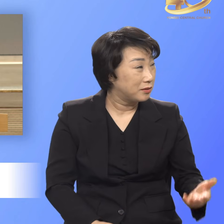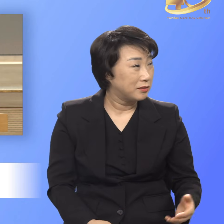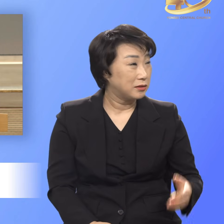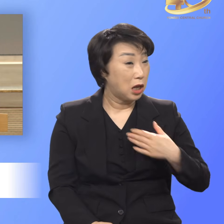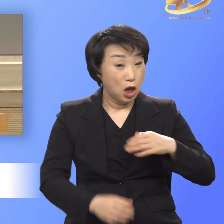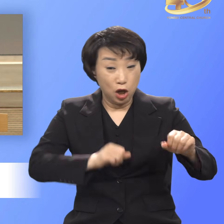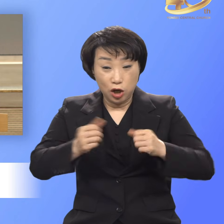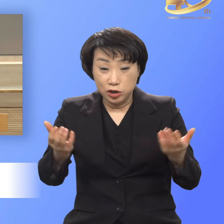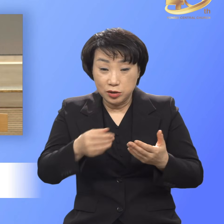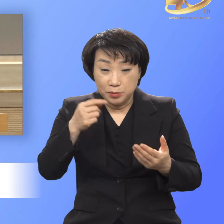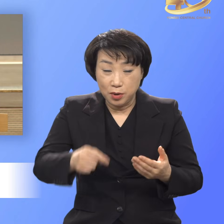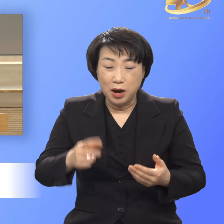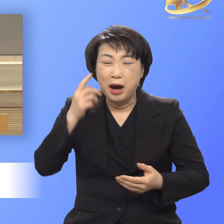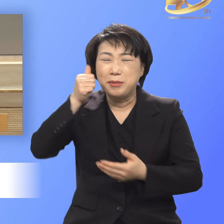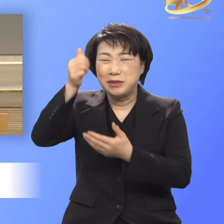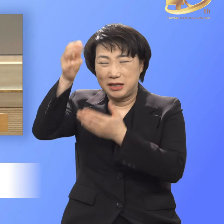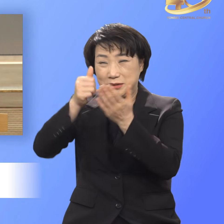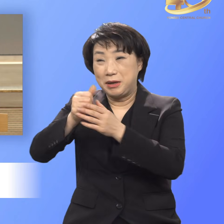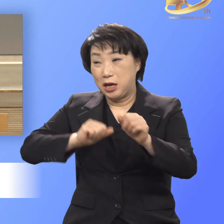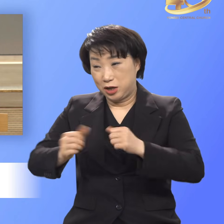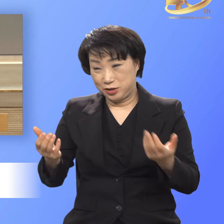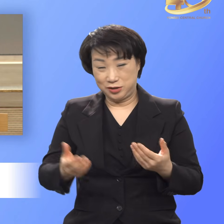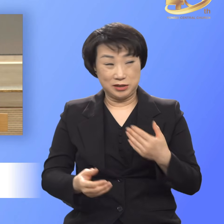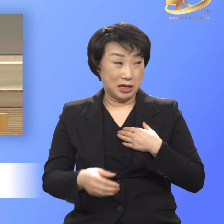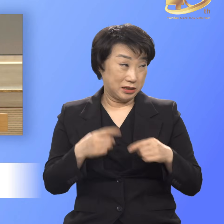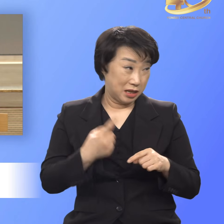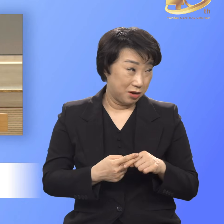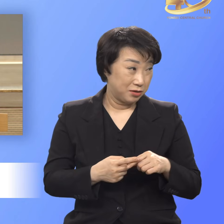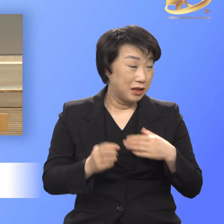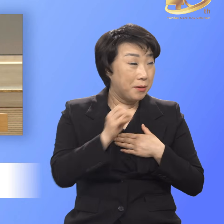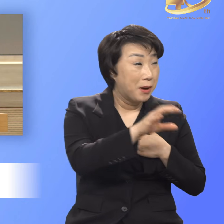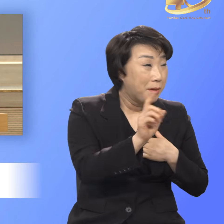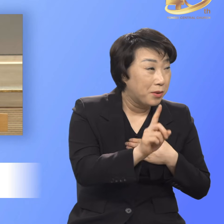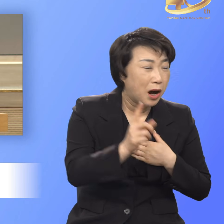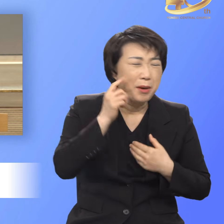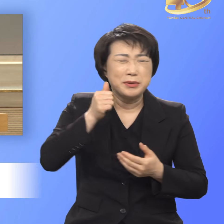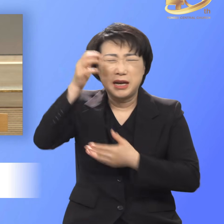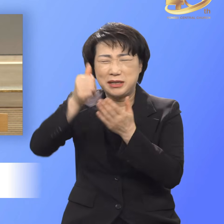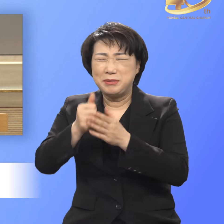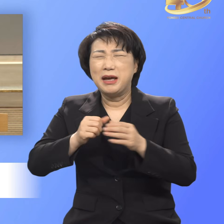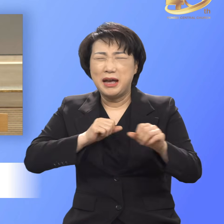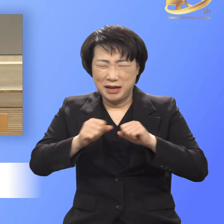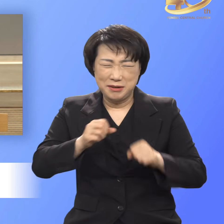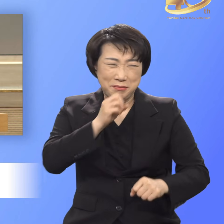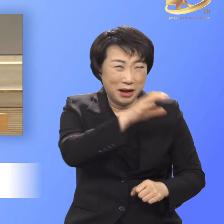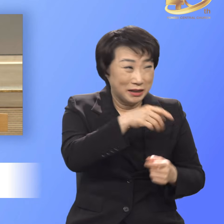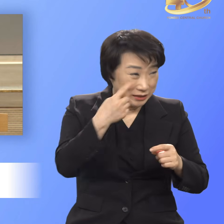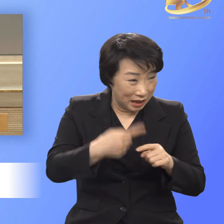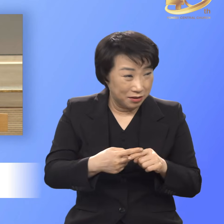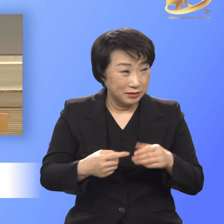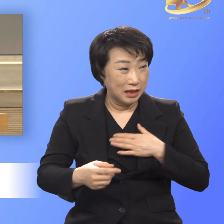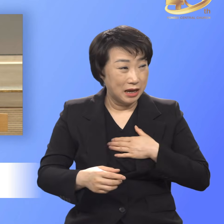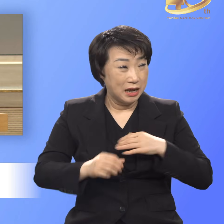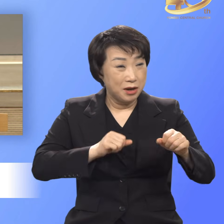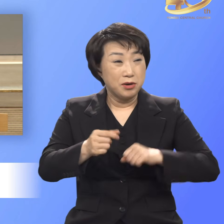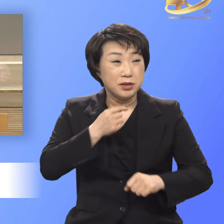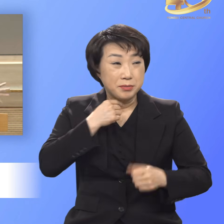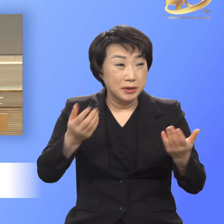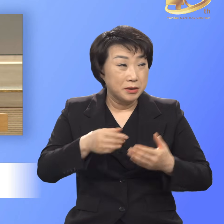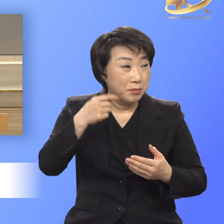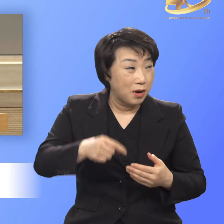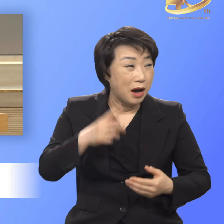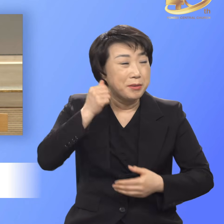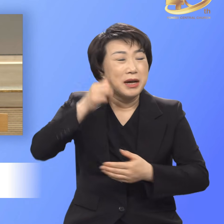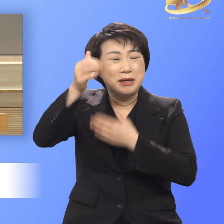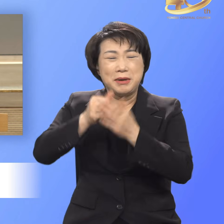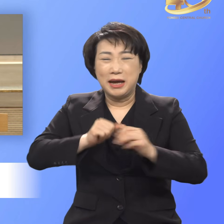하는 일이 아버지가 하시는 일이요. 내가 하는 말이 아버지가 하시는 말이요. 내가 행하는 것이 아버지가 하는